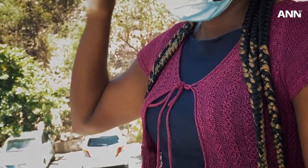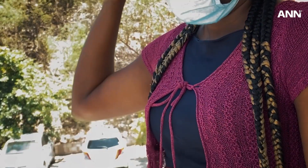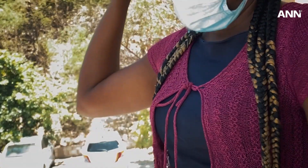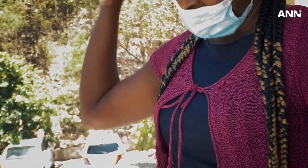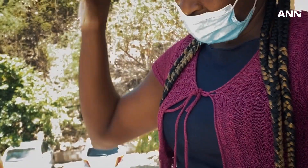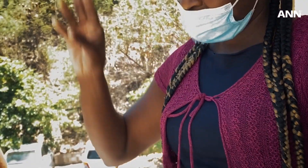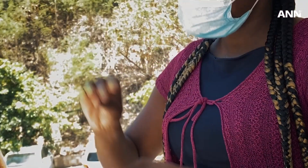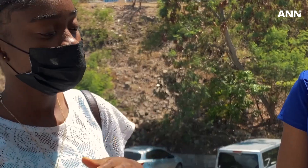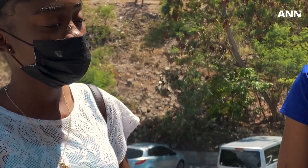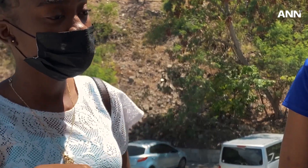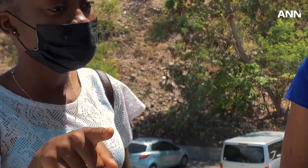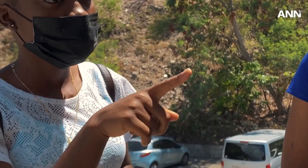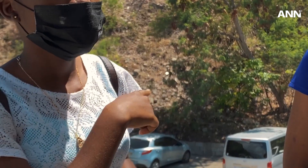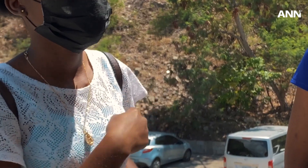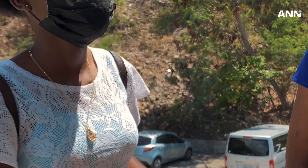animadas para aprender mais sobre Jesus.